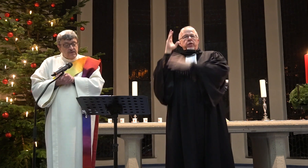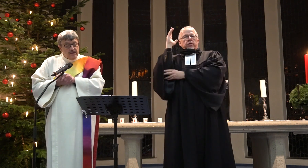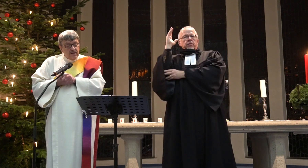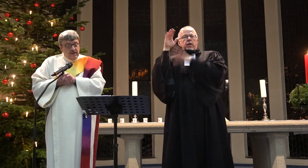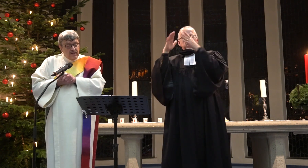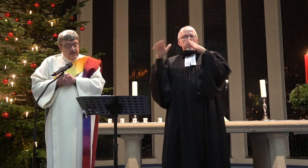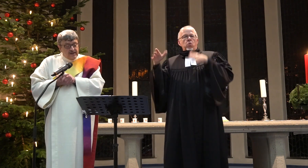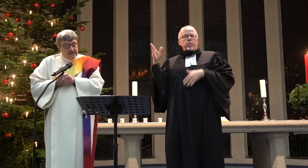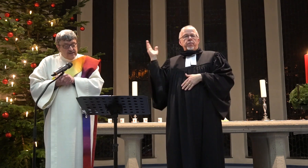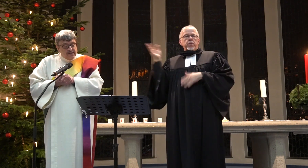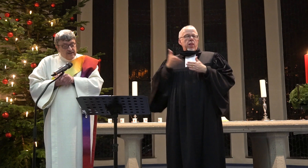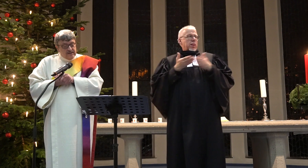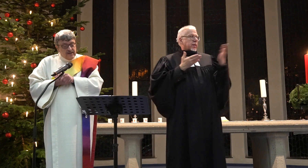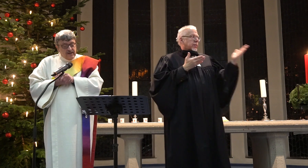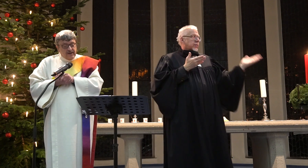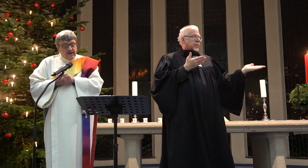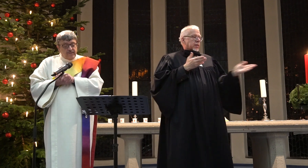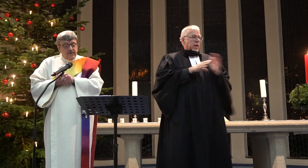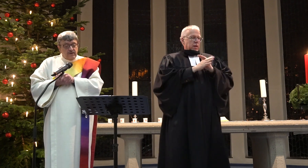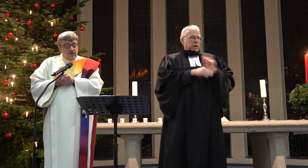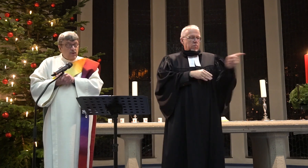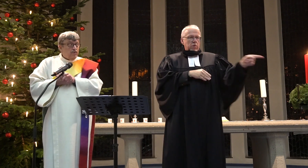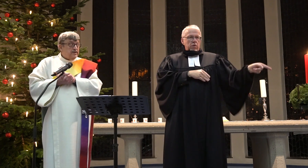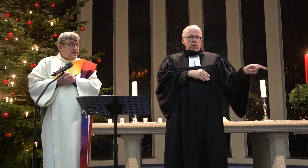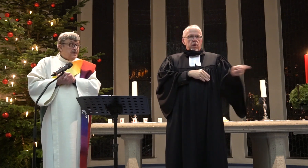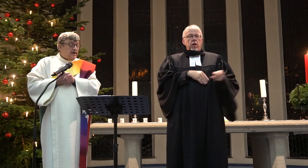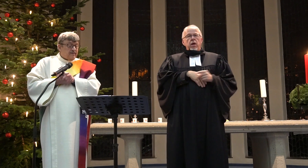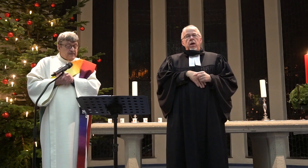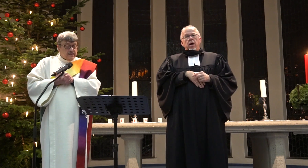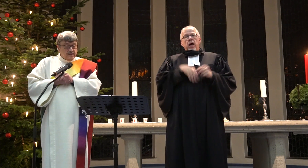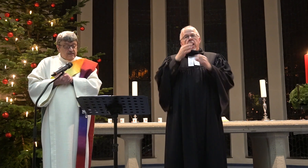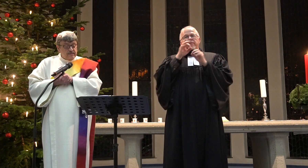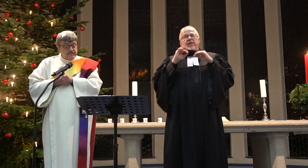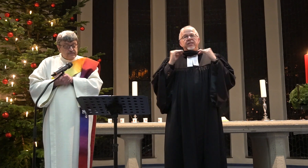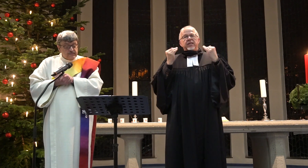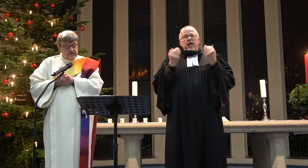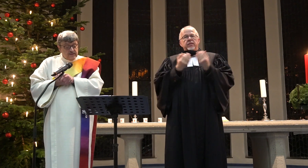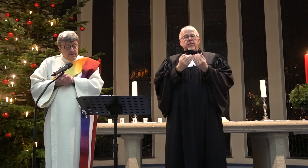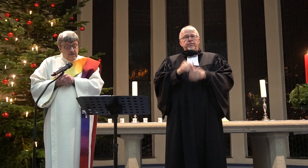Tannenbaum, links seht ihr die Krippe und den Adventskranz.